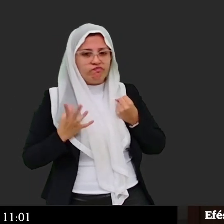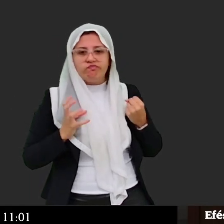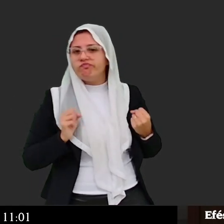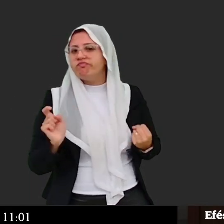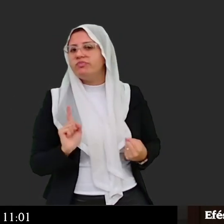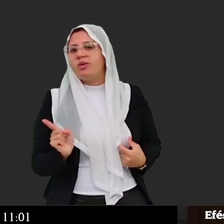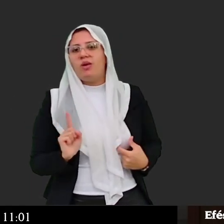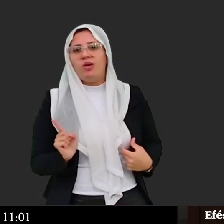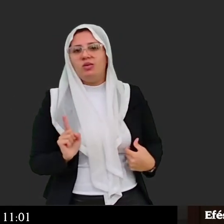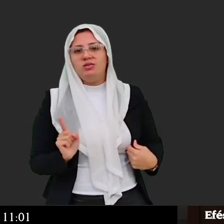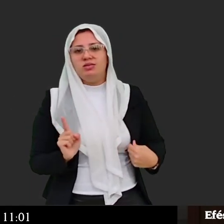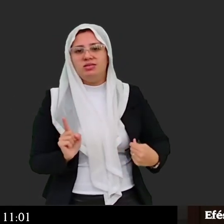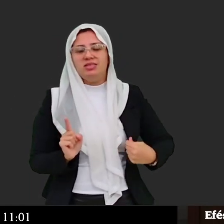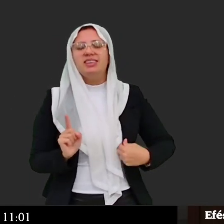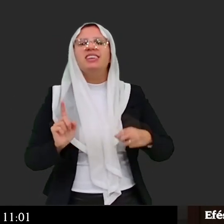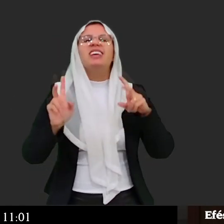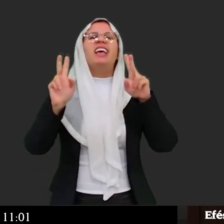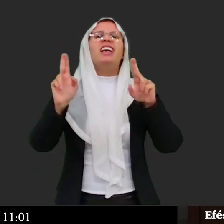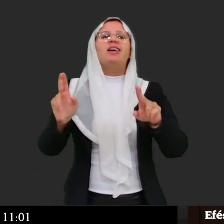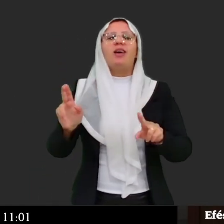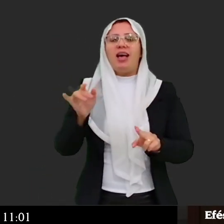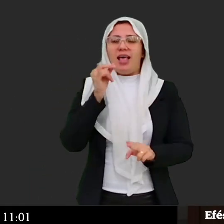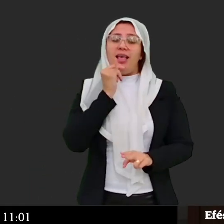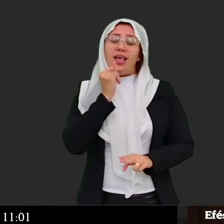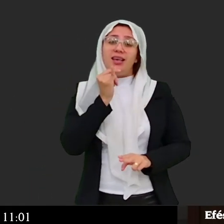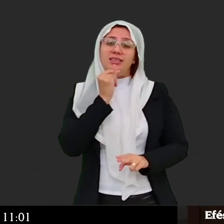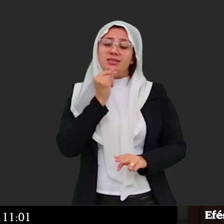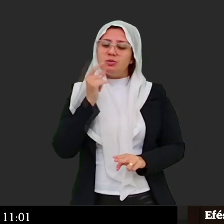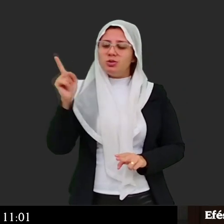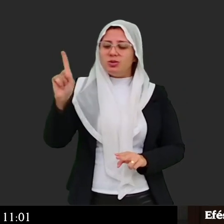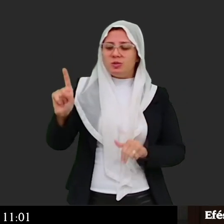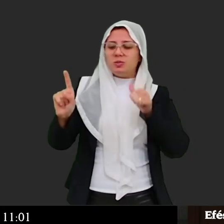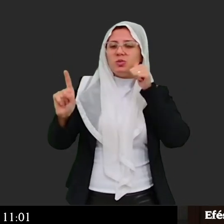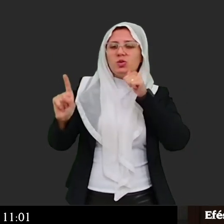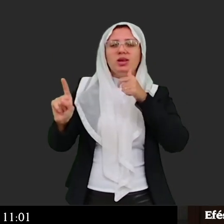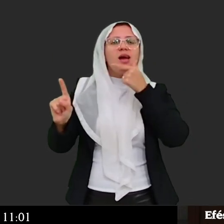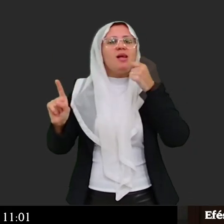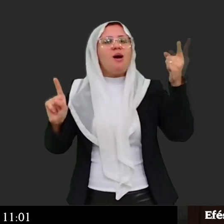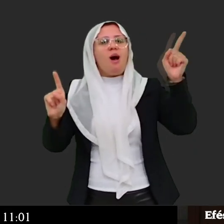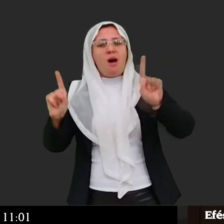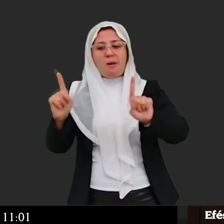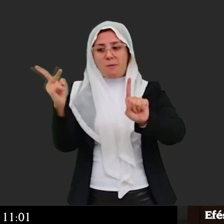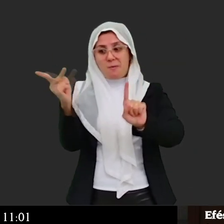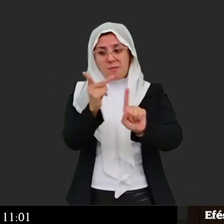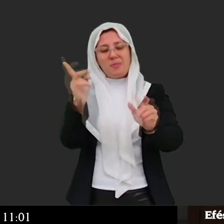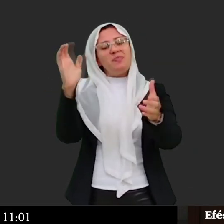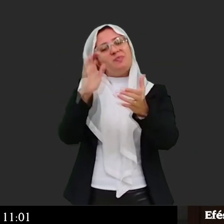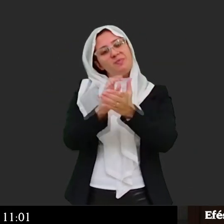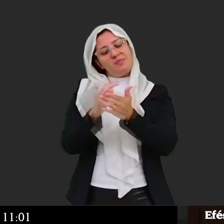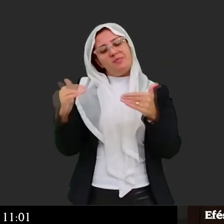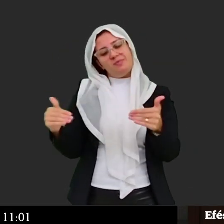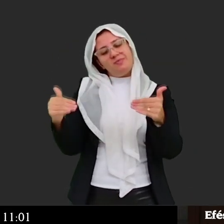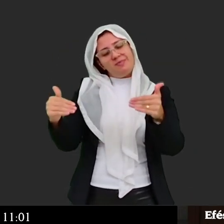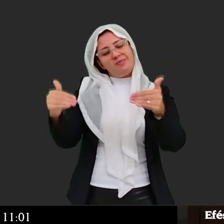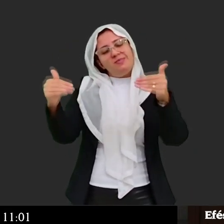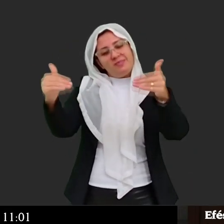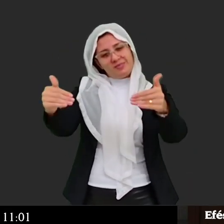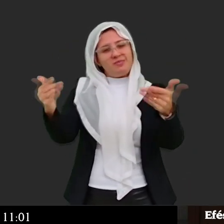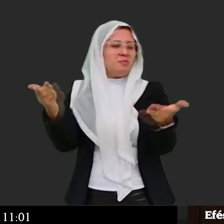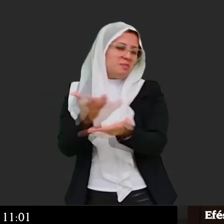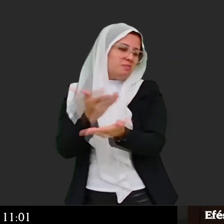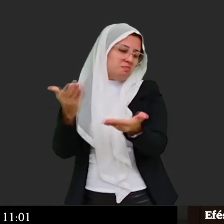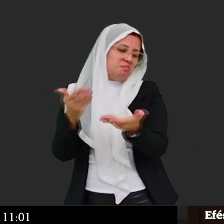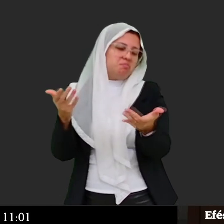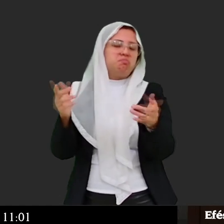vejam um casal, marido e mulher, que vive pacificamente. E lá um dia o esposo chega em casa, ou